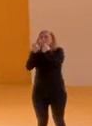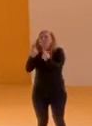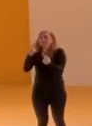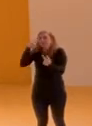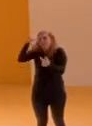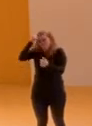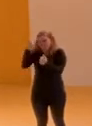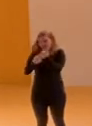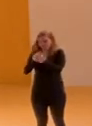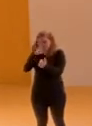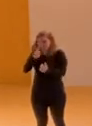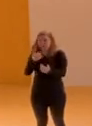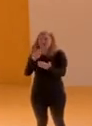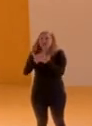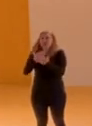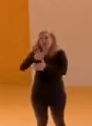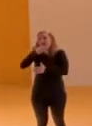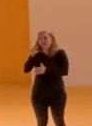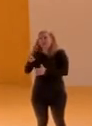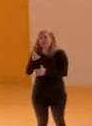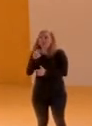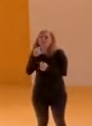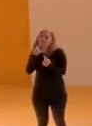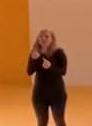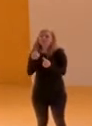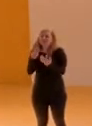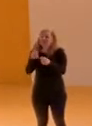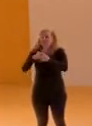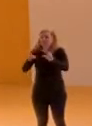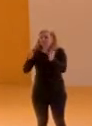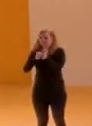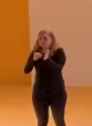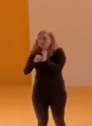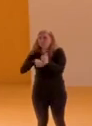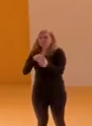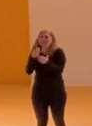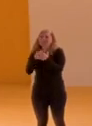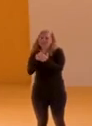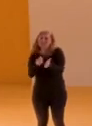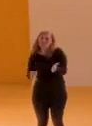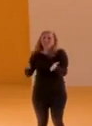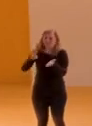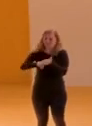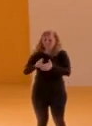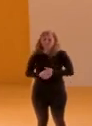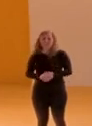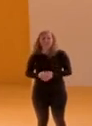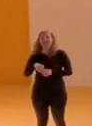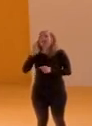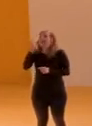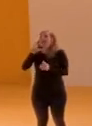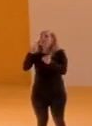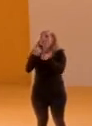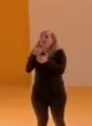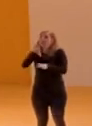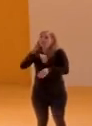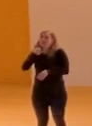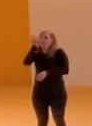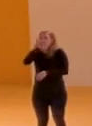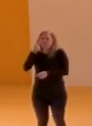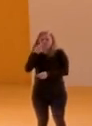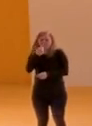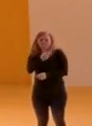i zapamiętać więc już lepiej jest mówić o tym Ile czasu potrzeba na to żeby ceny się podwoiły jedną rzecz którą możecie państwo zaobserwować